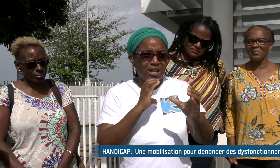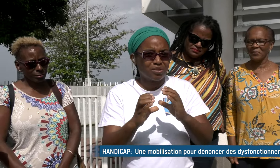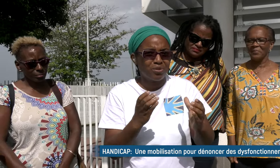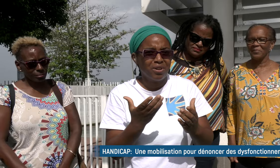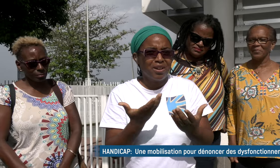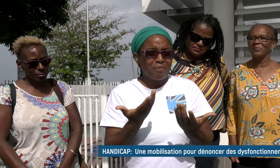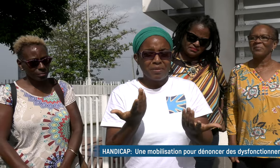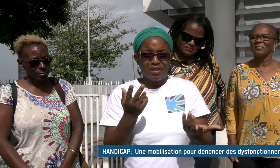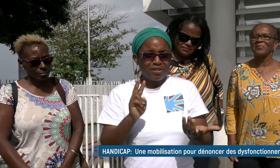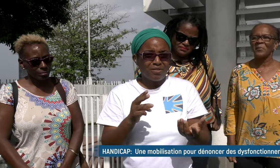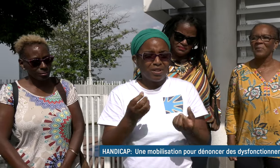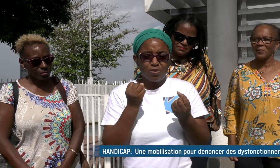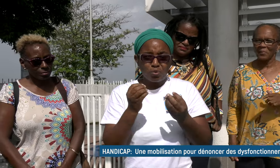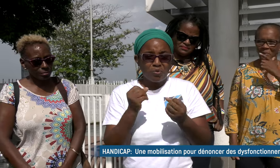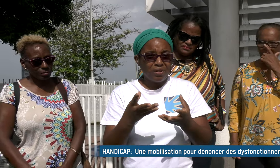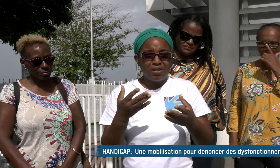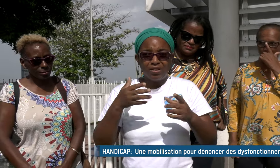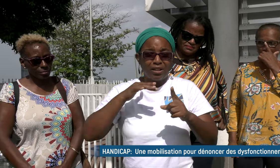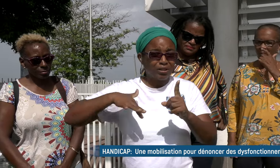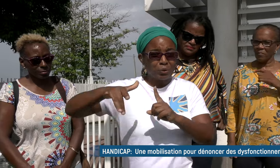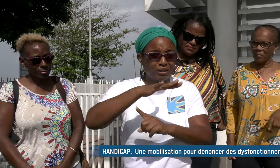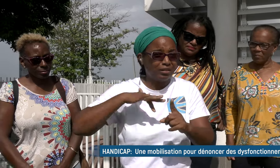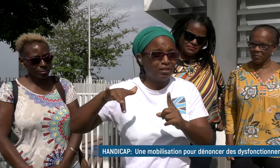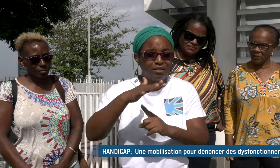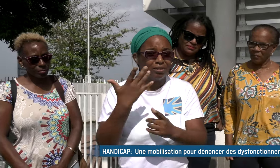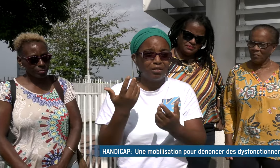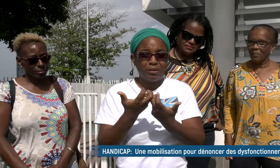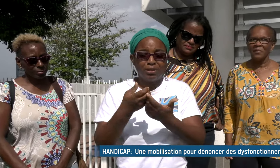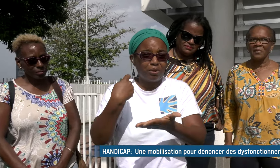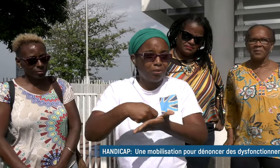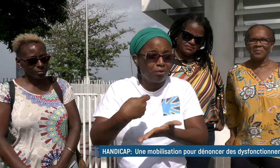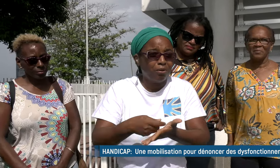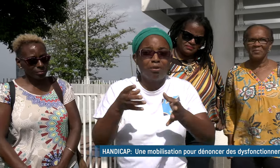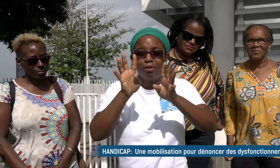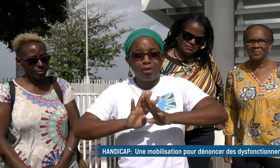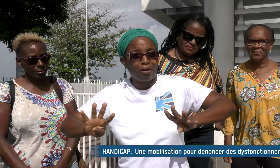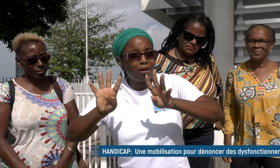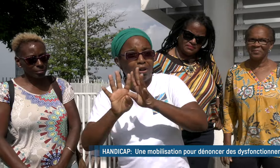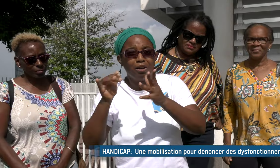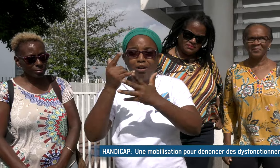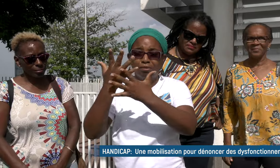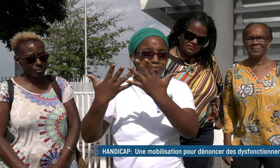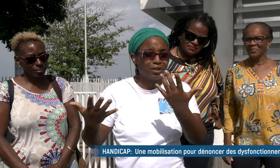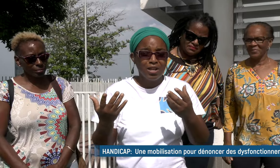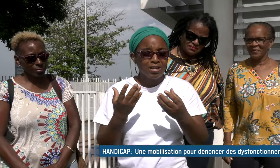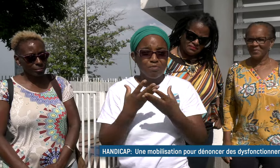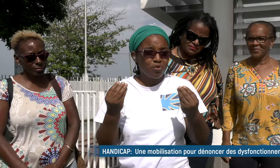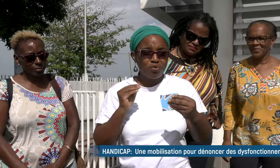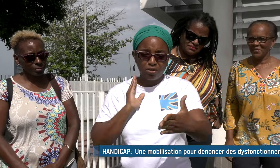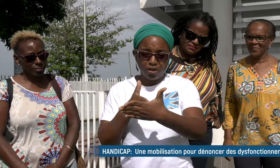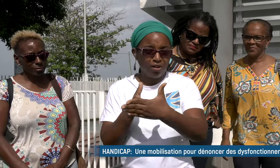langue des signes pour faciliter la communication et nous aider au mieux dans nos démarches, dans la société, au niveau des démarches